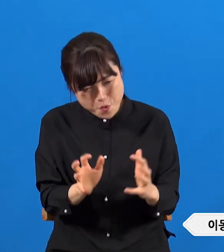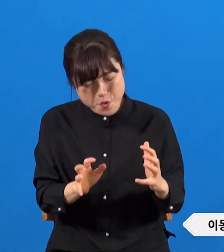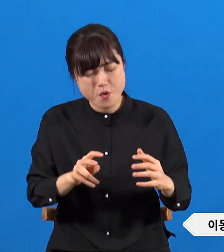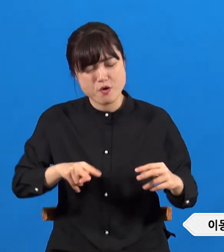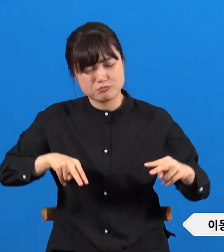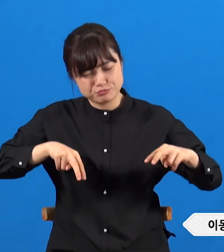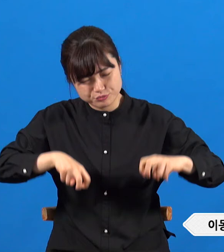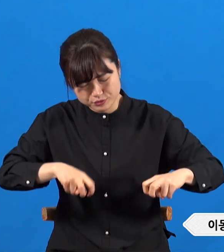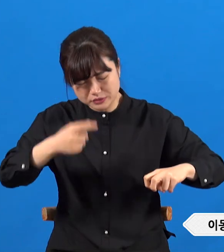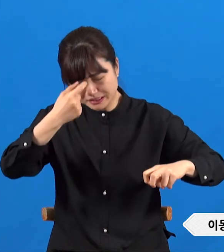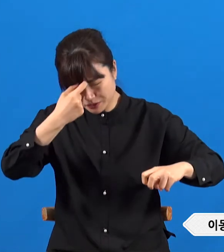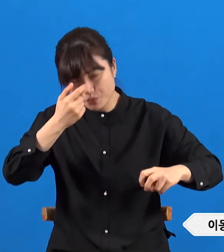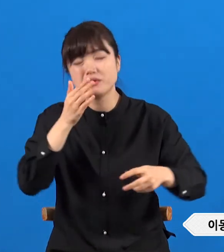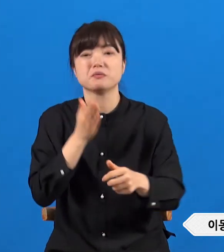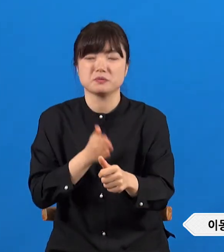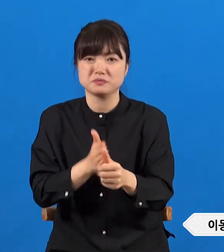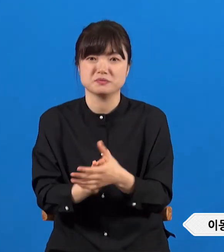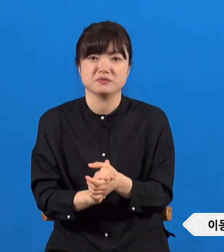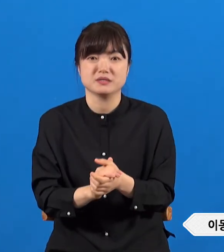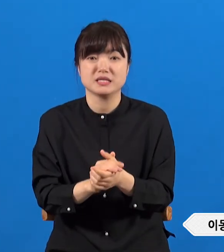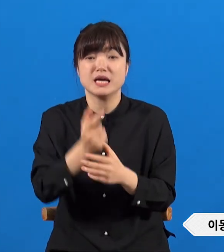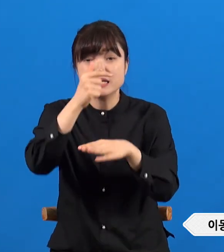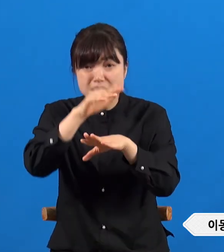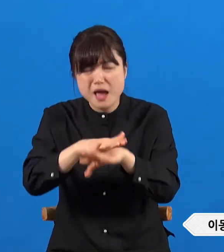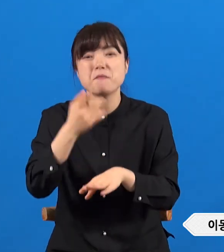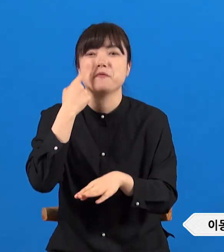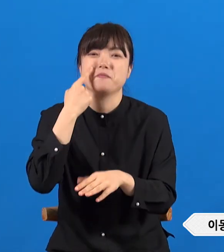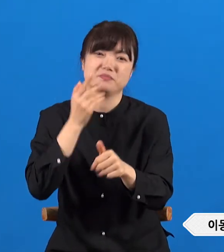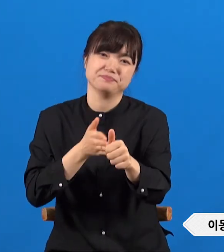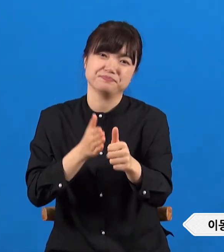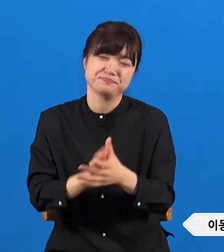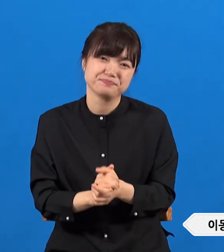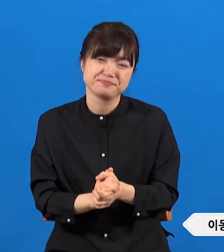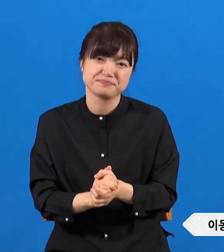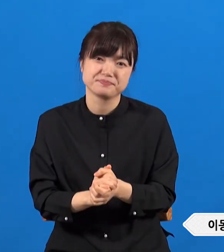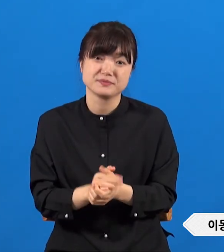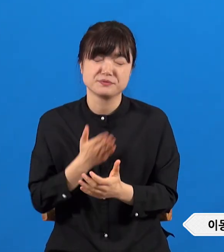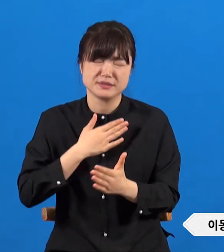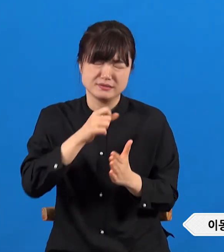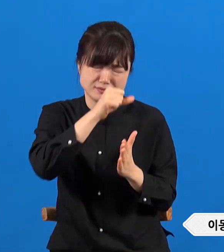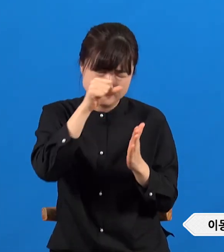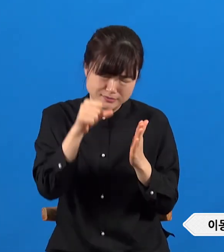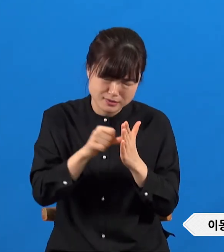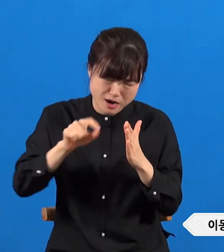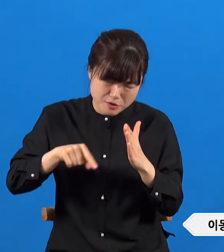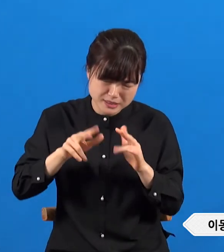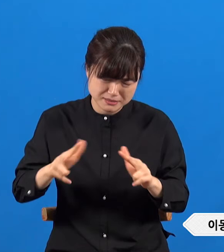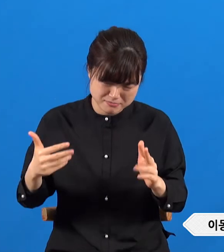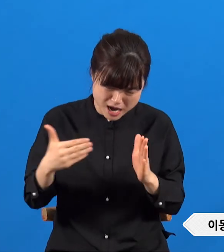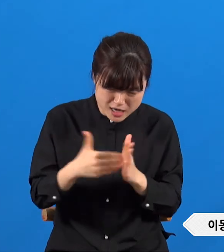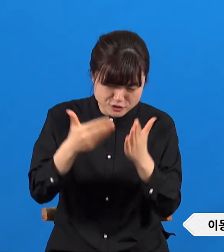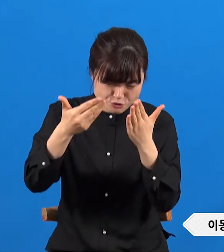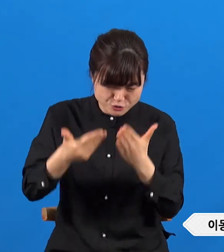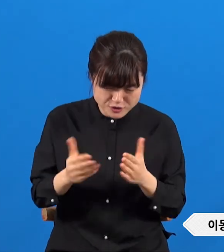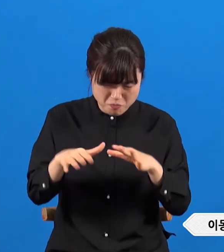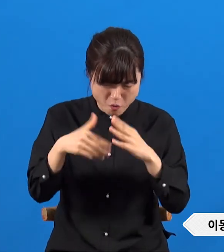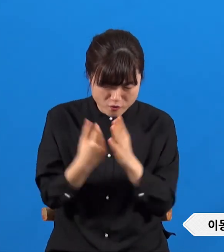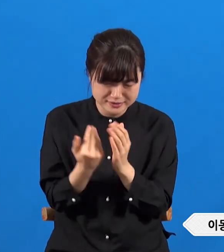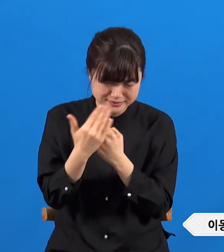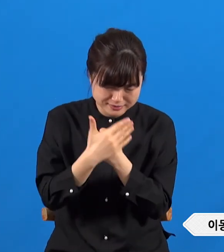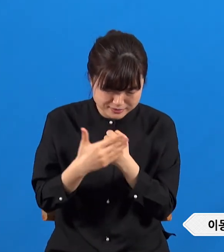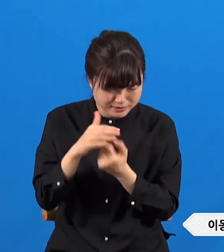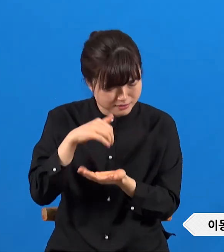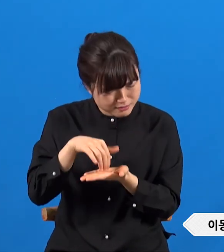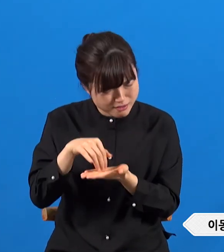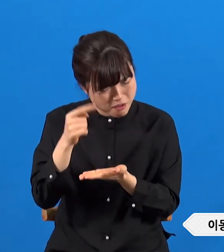모여 무릎을 꿇어보십시오. 그리고 예배를 시작하십시오. 그리고 내 인생 속에 지금까지 주어졌던 그 모든